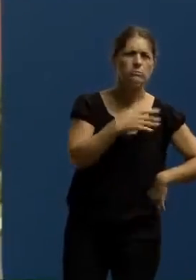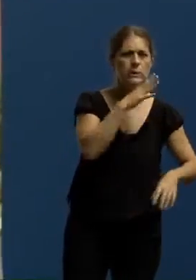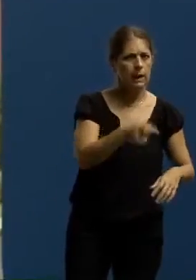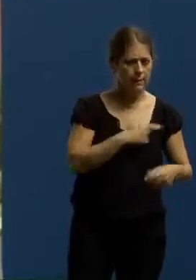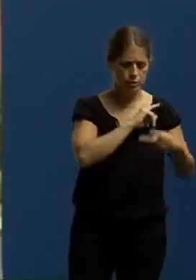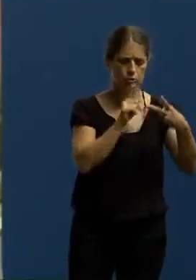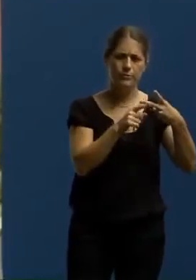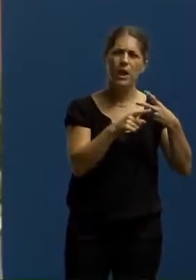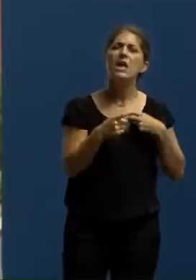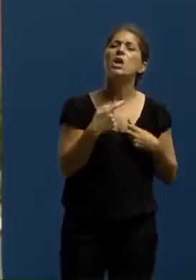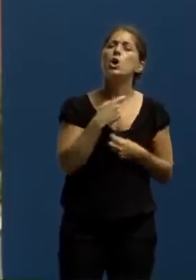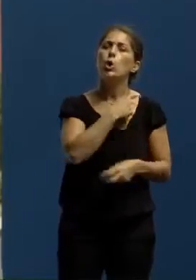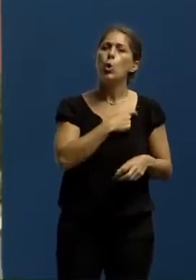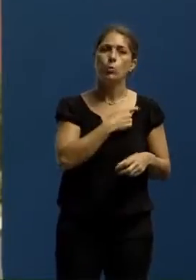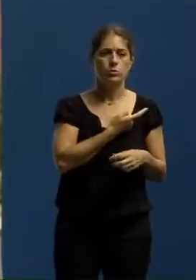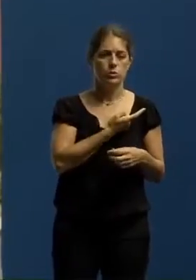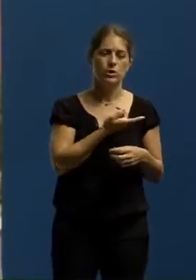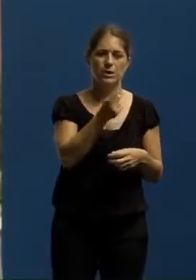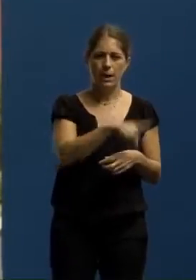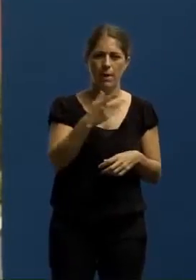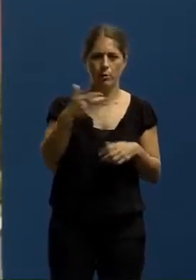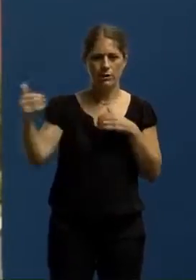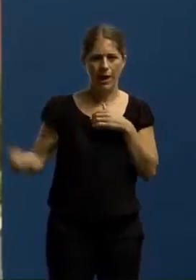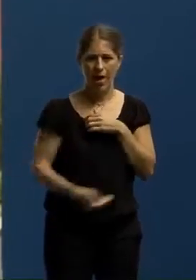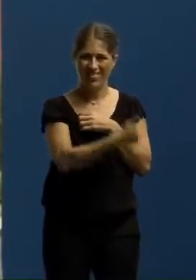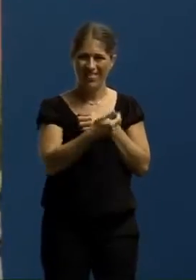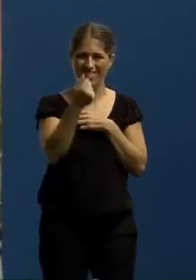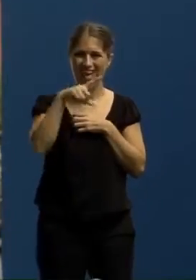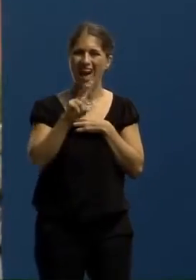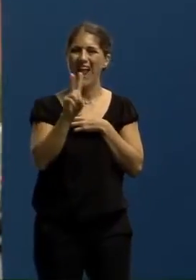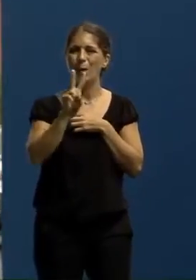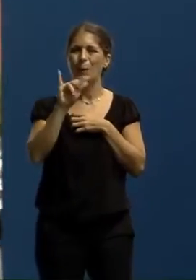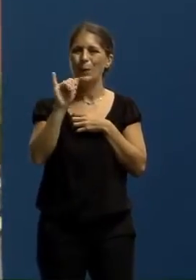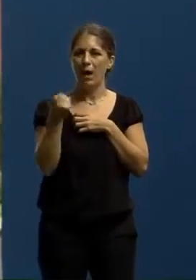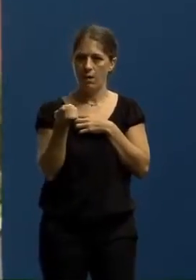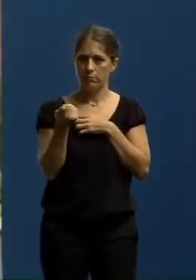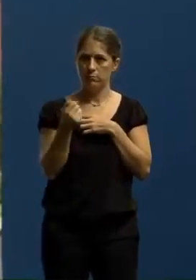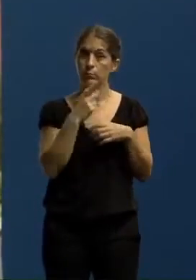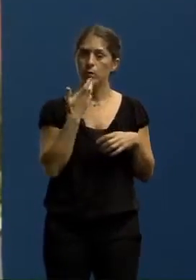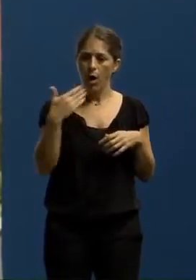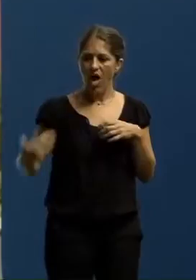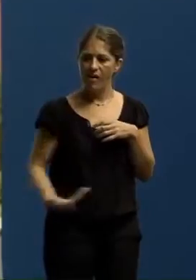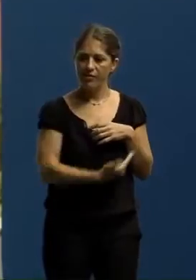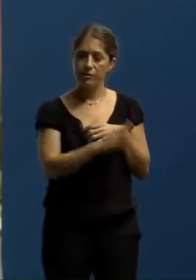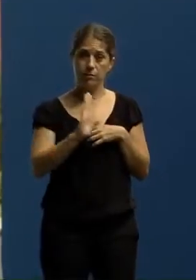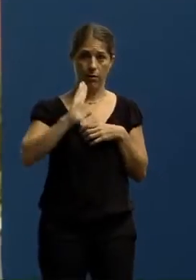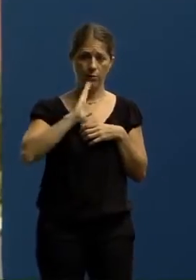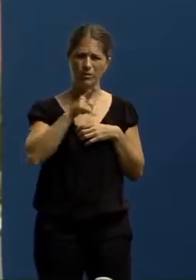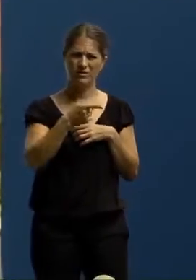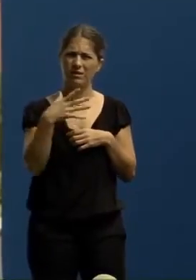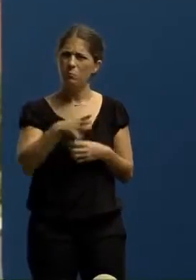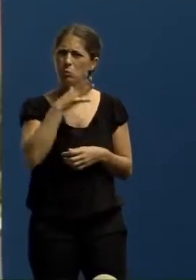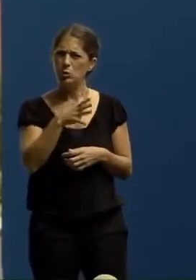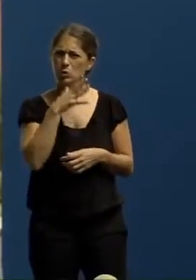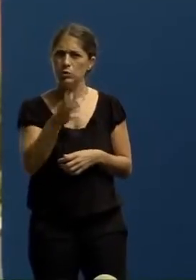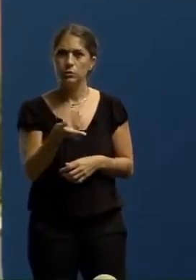e outra en relación a que pasou co accidente do Albia. Seguimos sin saber cales foron as causas acabadas dese accidente e a propia Unión Europea lle deu